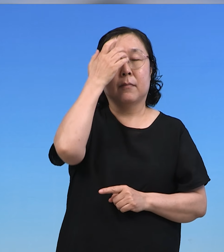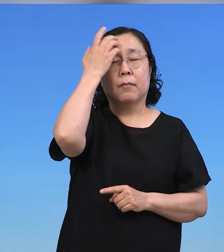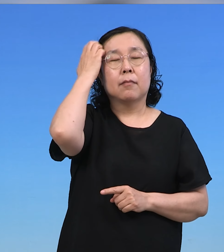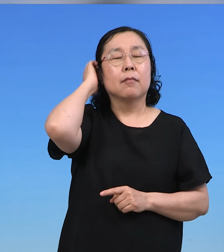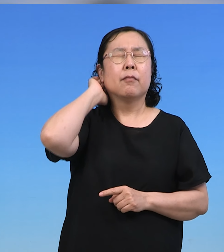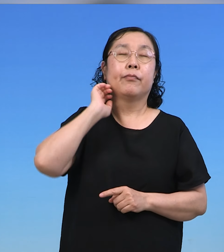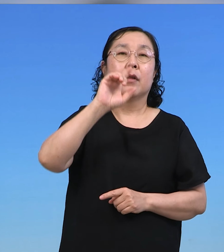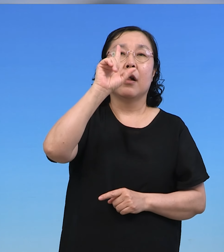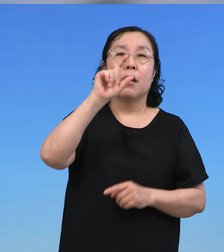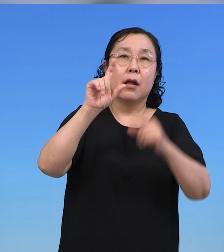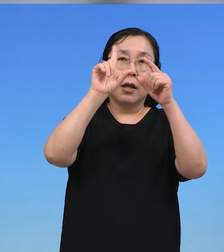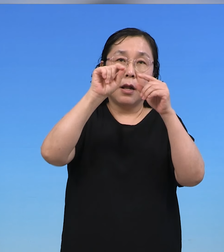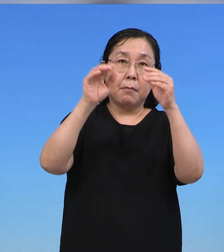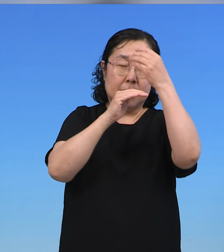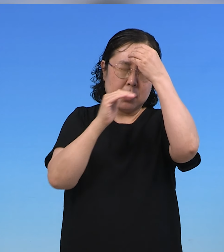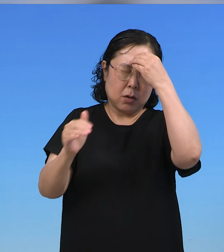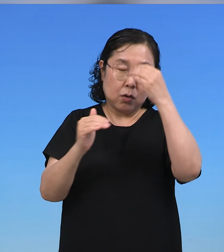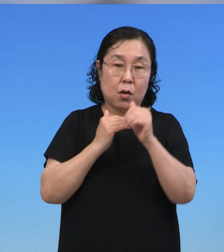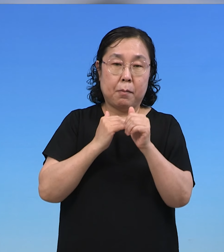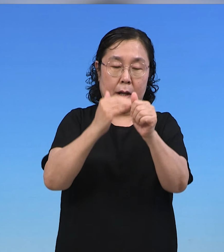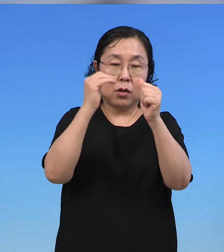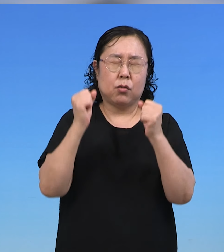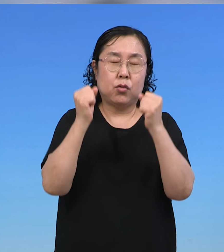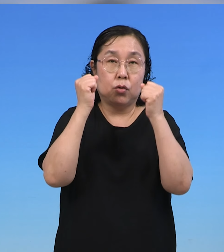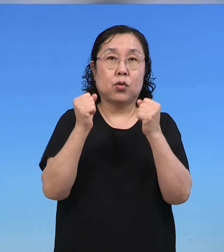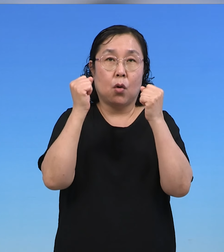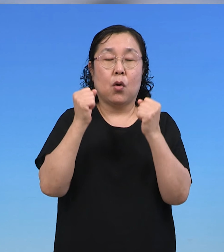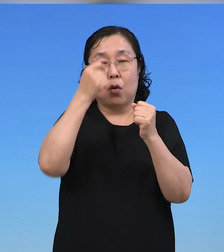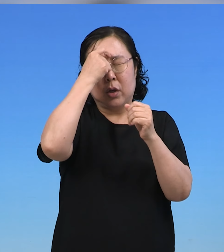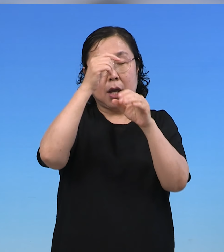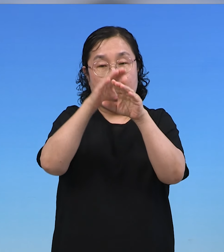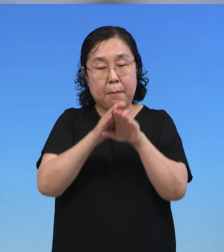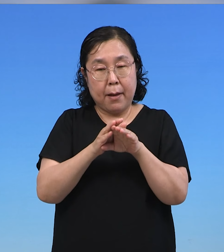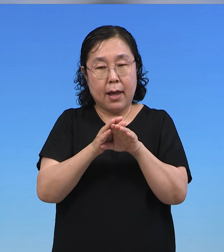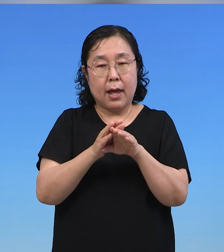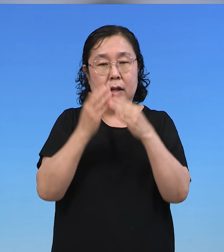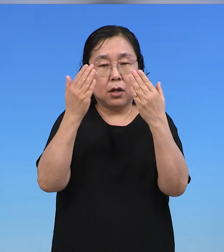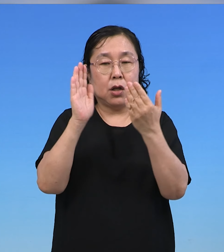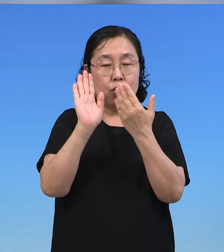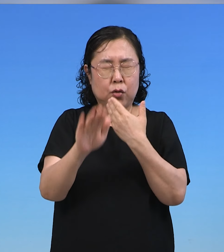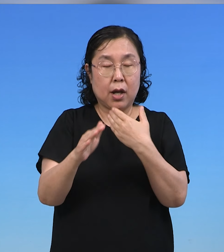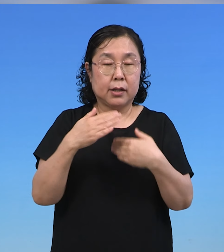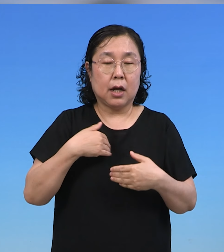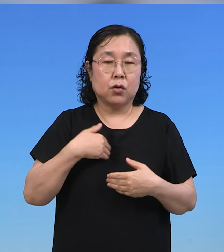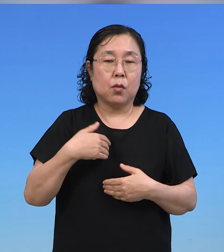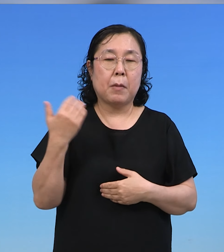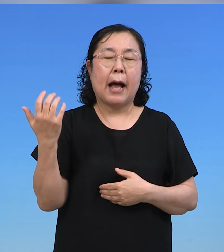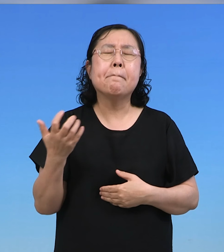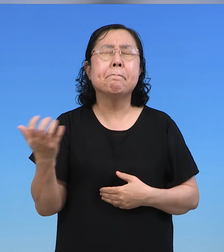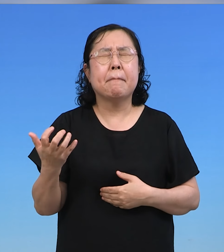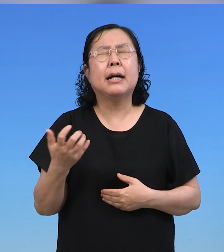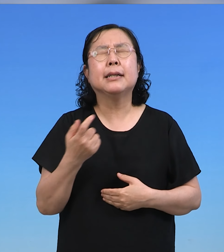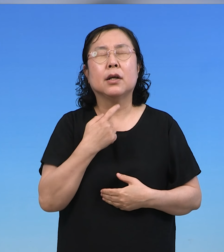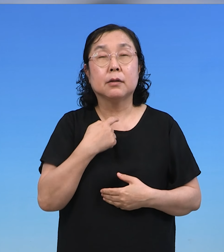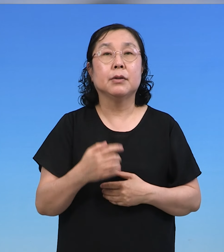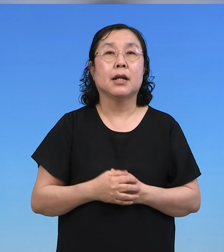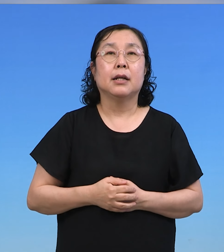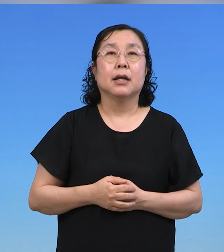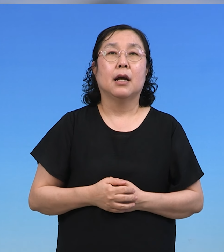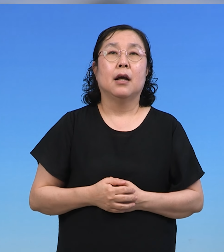사실 일만성도 파송운동, 파송 예배를 드리고 나서부터 제가 요새 자꾸 좀 아파요. 이게 만